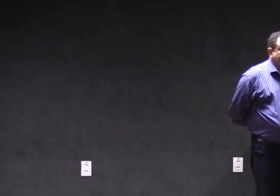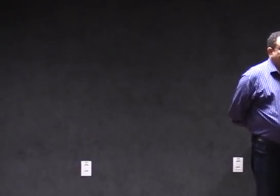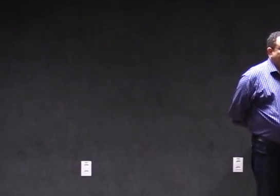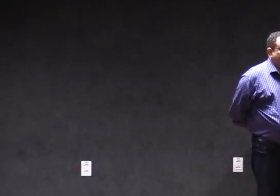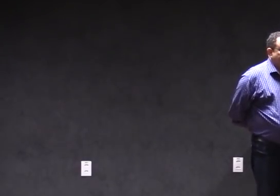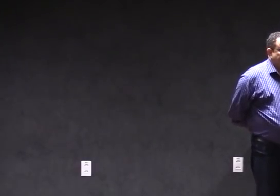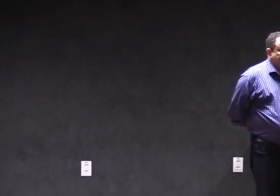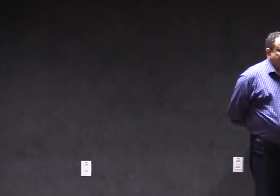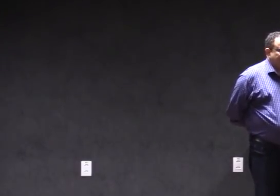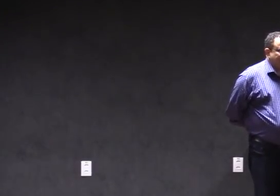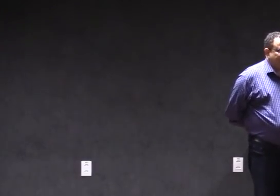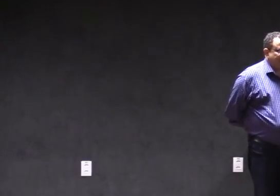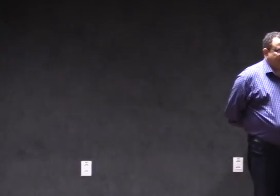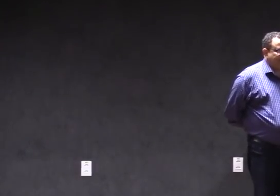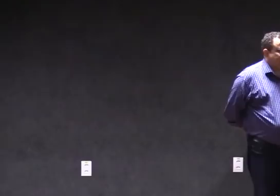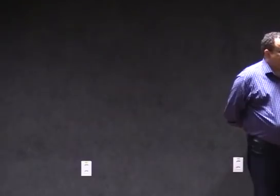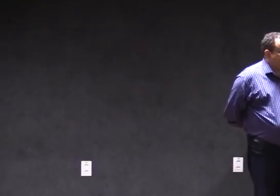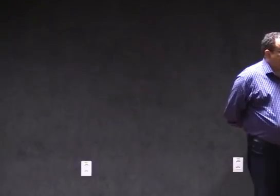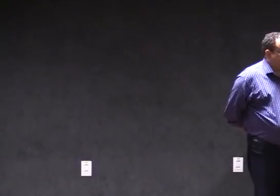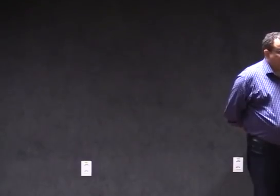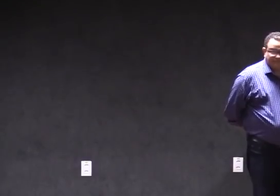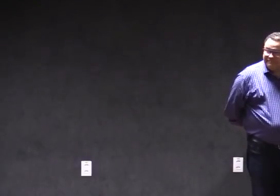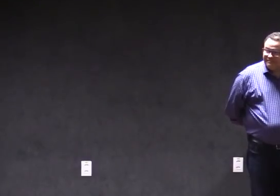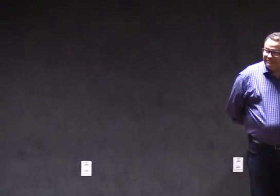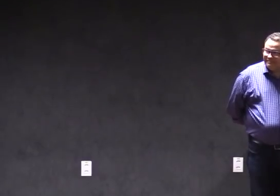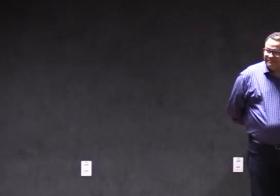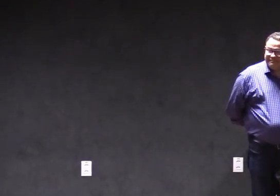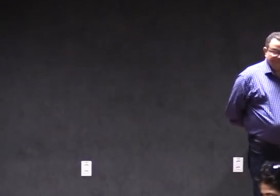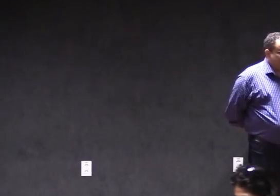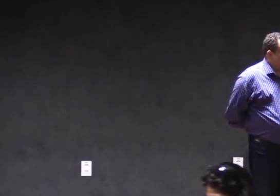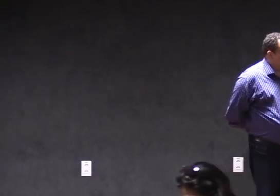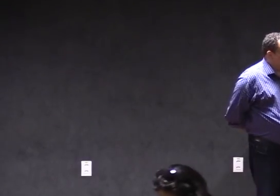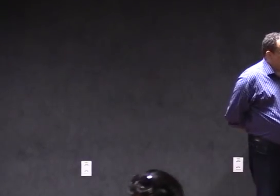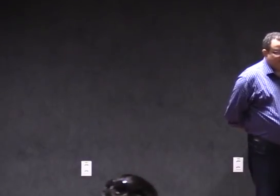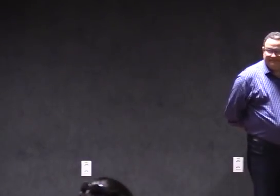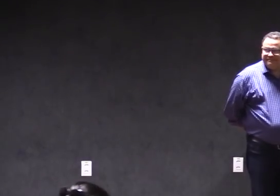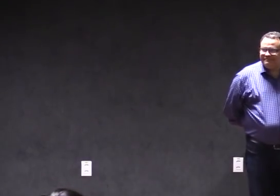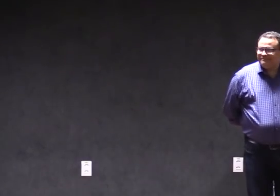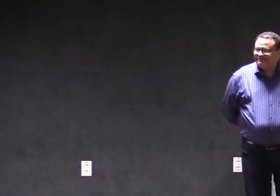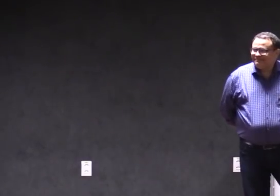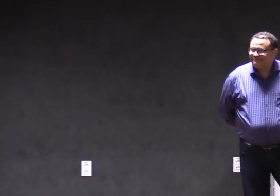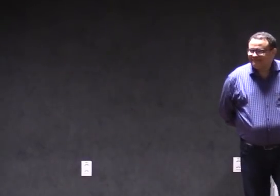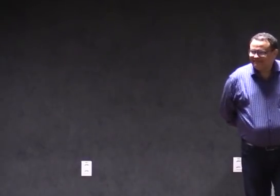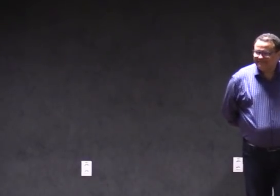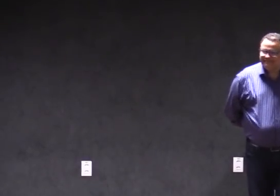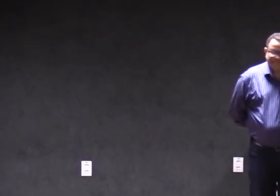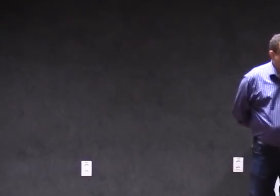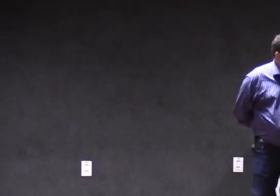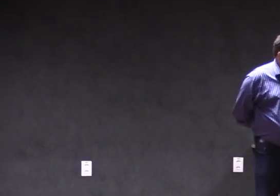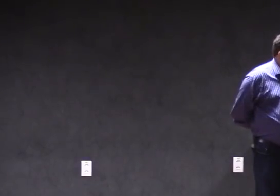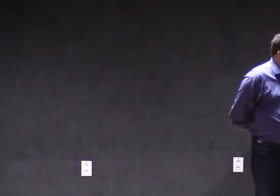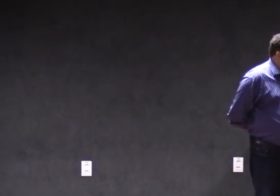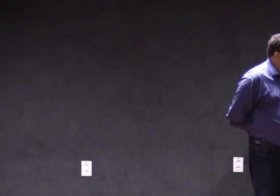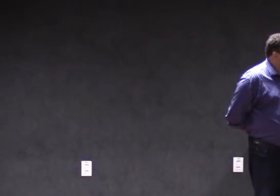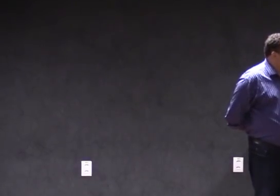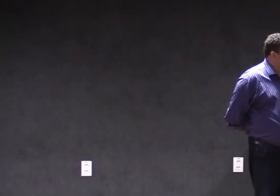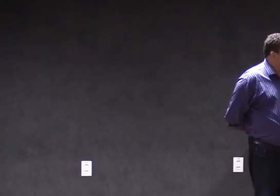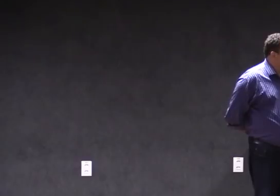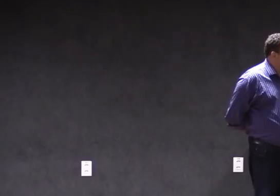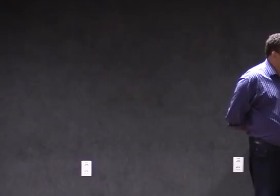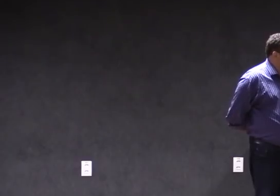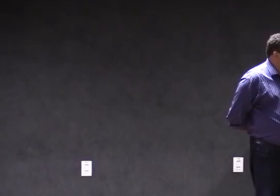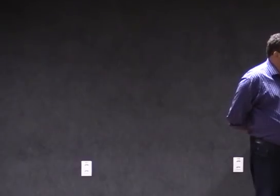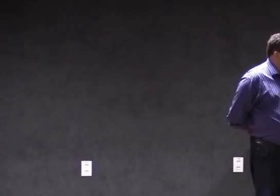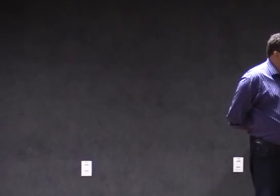da envergadura da professora Mari, né? E acho que vamos todos gostar. Vamos